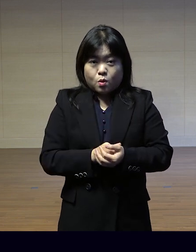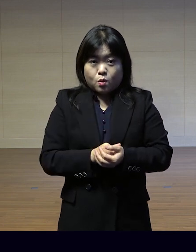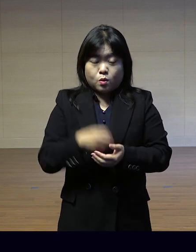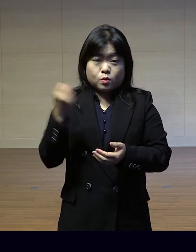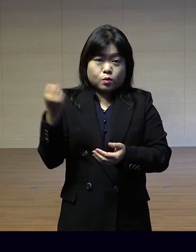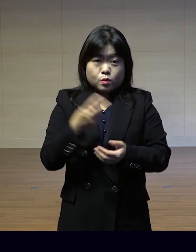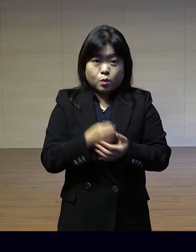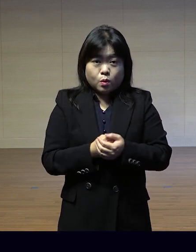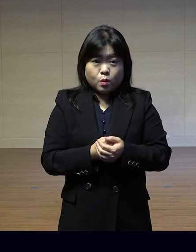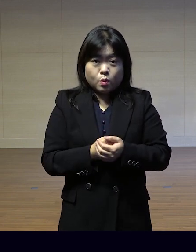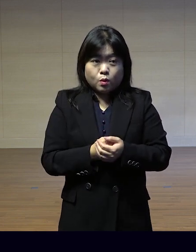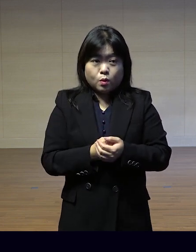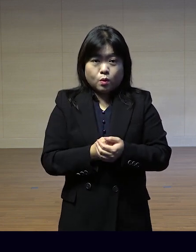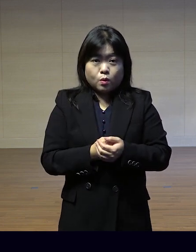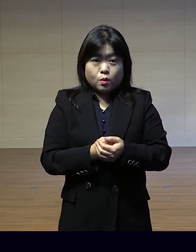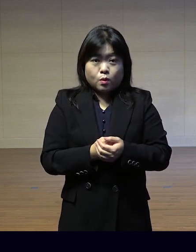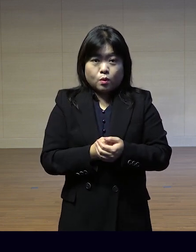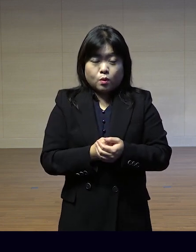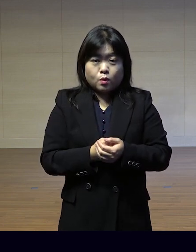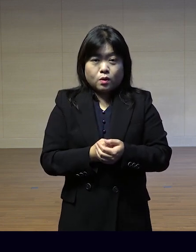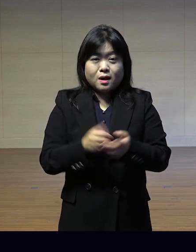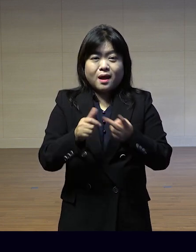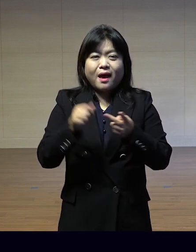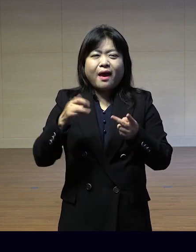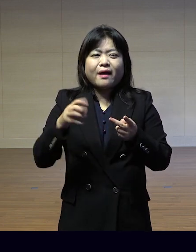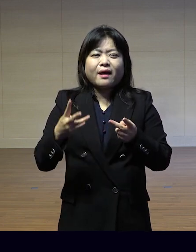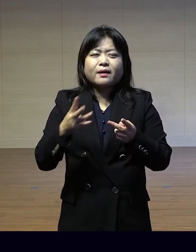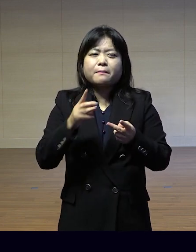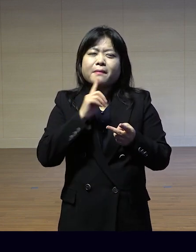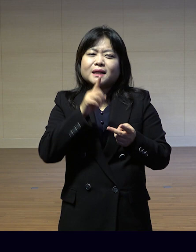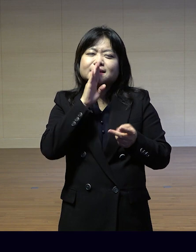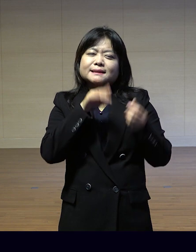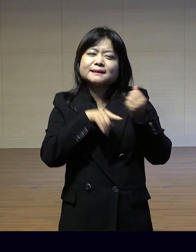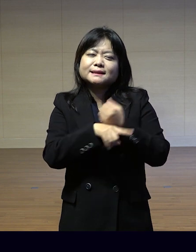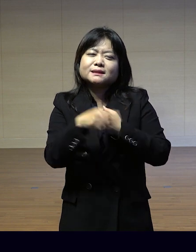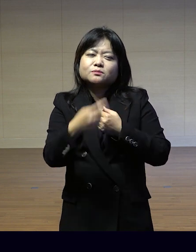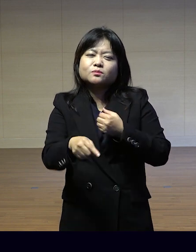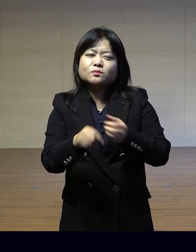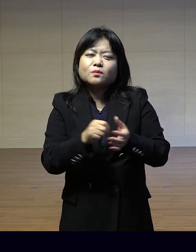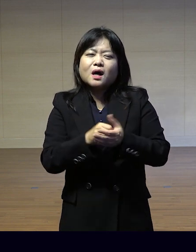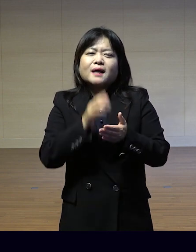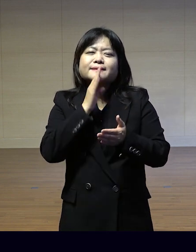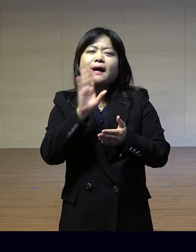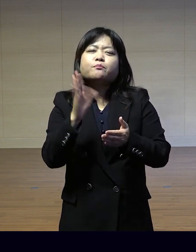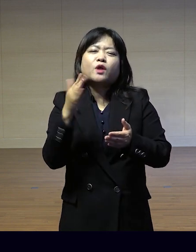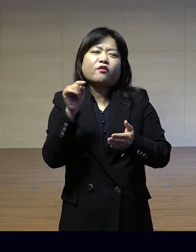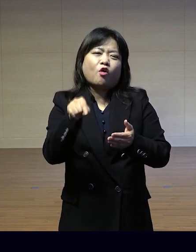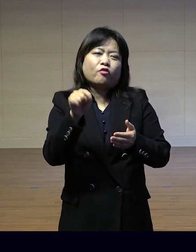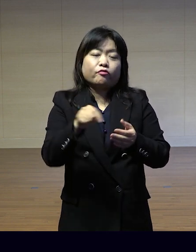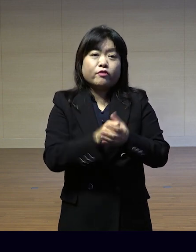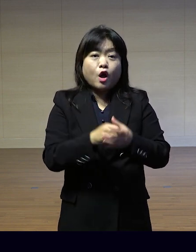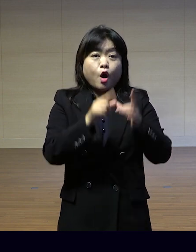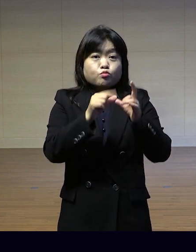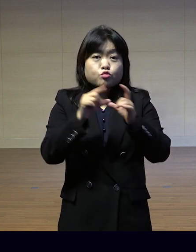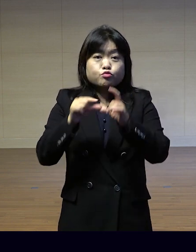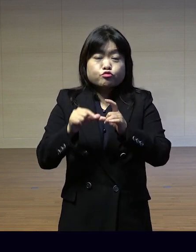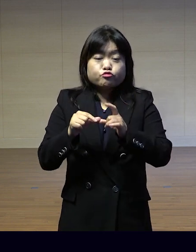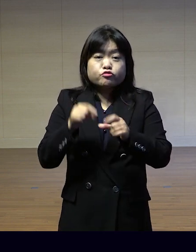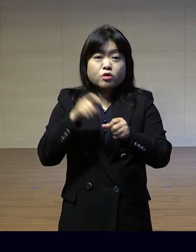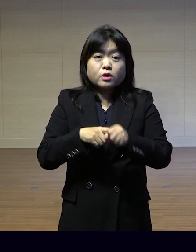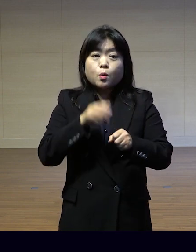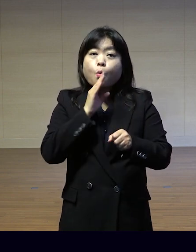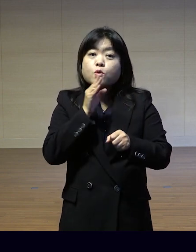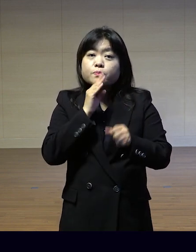그 다음에 해겔이 말하는 진리는 다른 말로 참된 것인데 아까 부분적인 옳음이